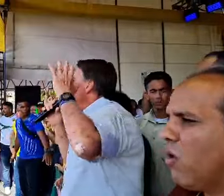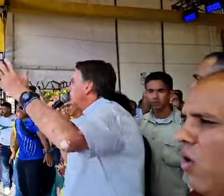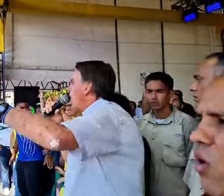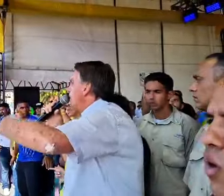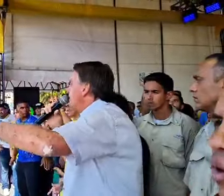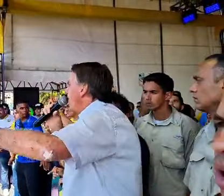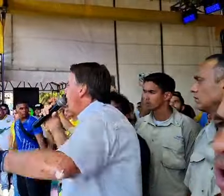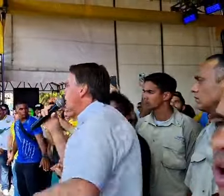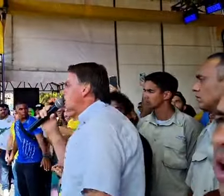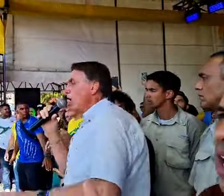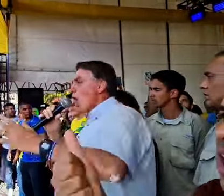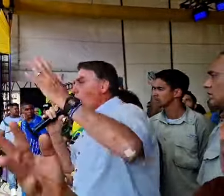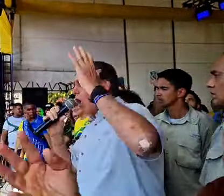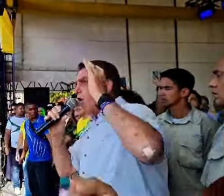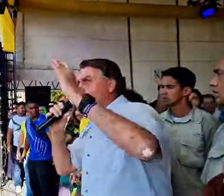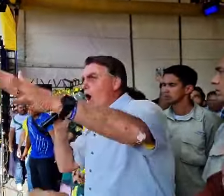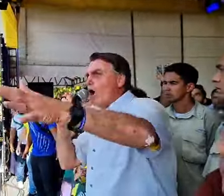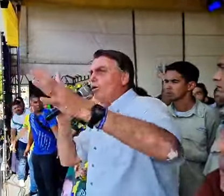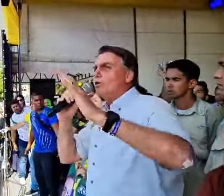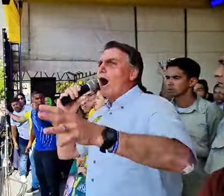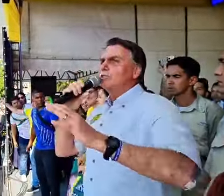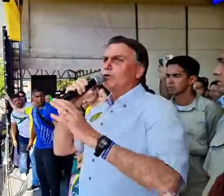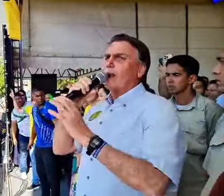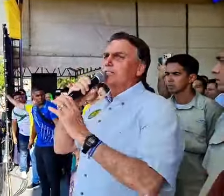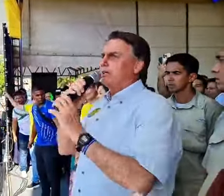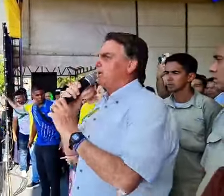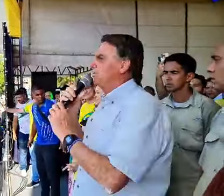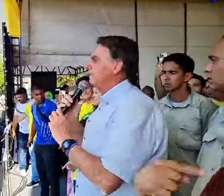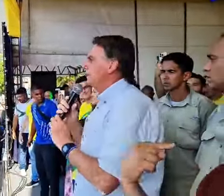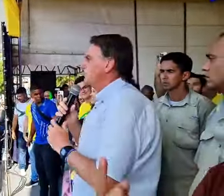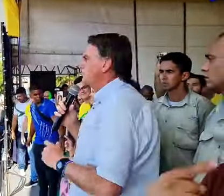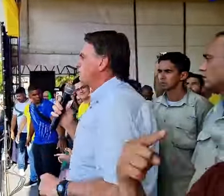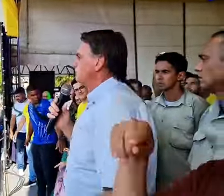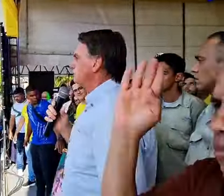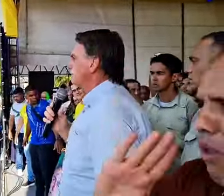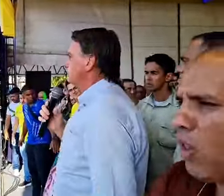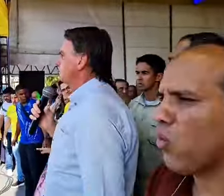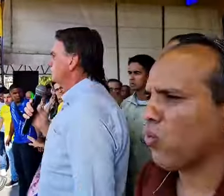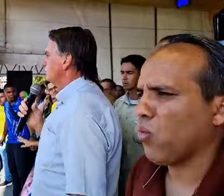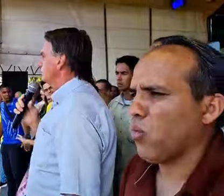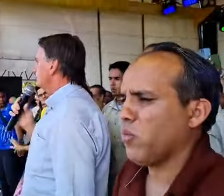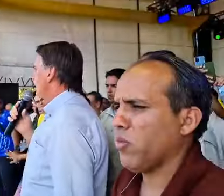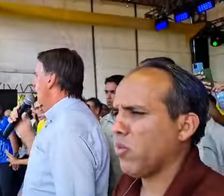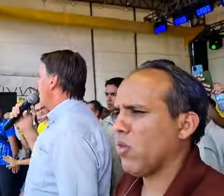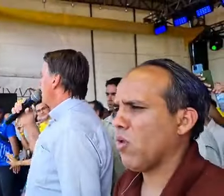Por 14 anos, roubou o nosso Brasil.